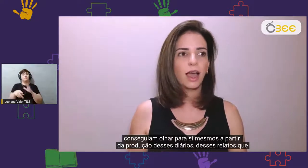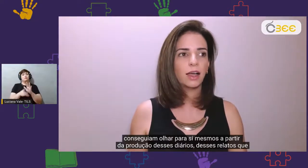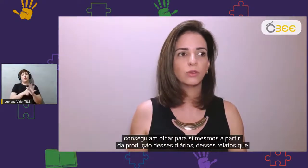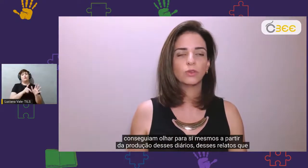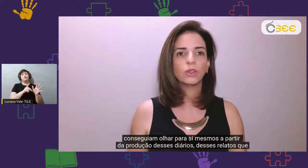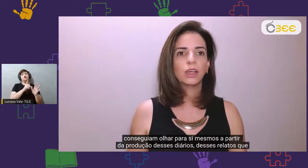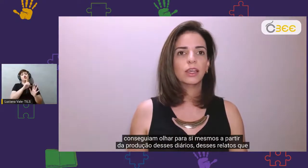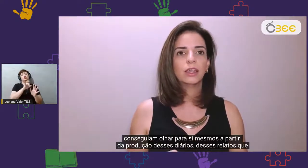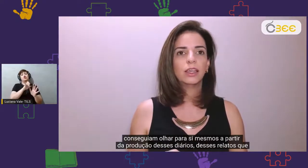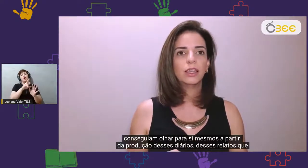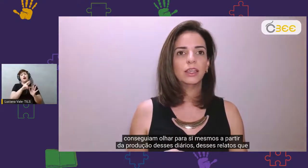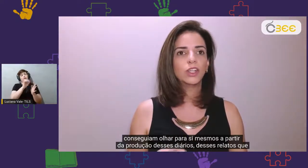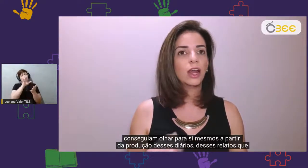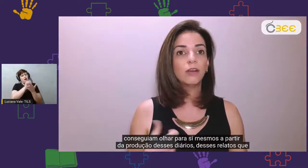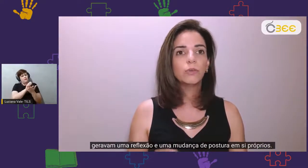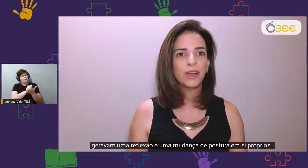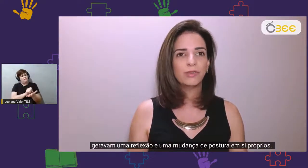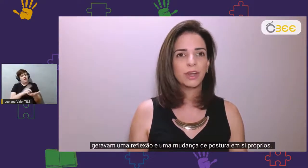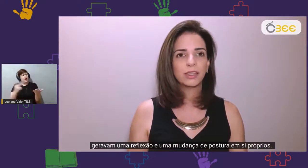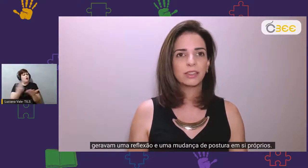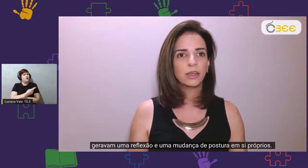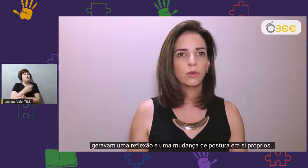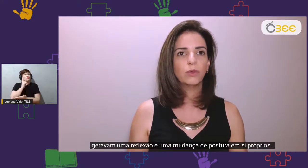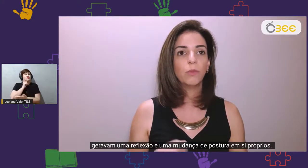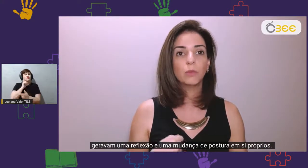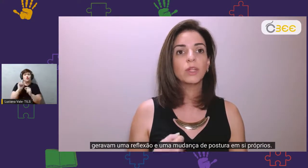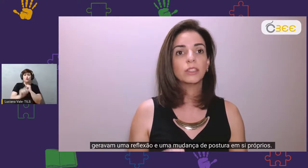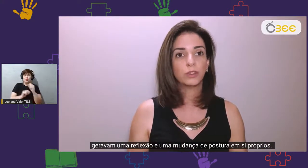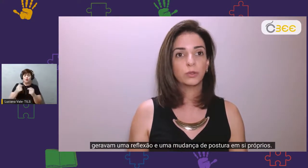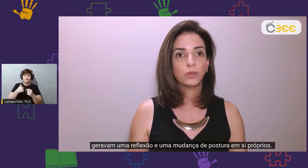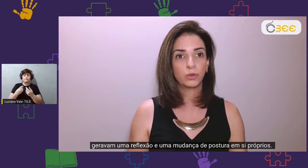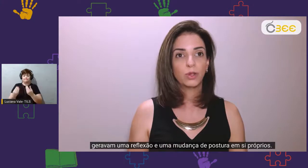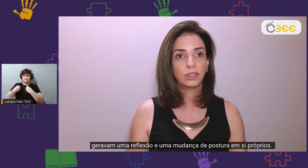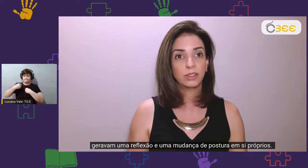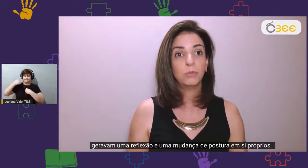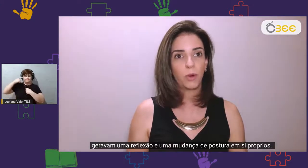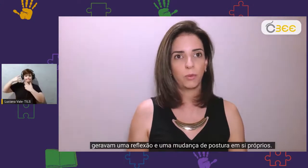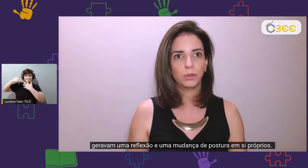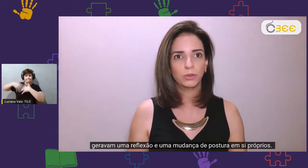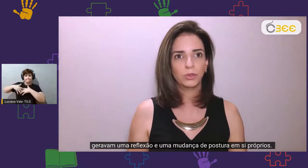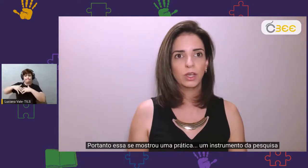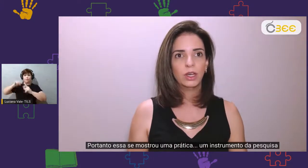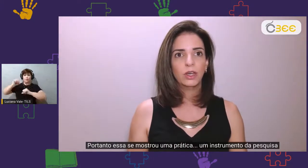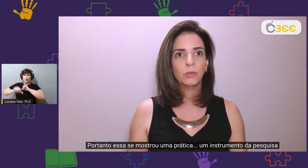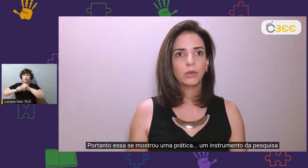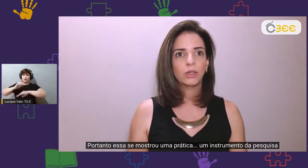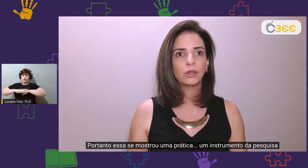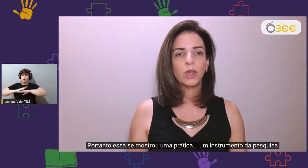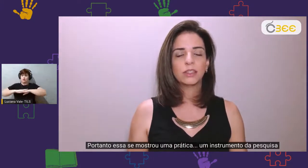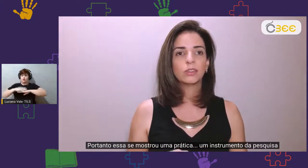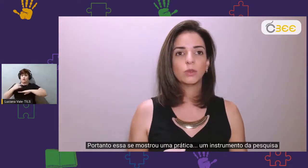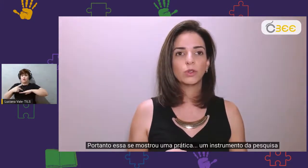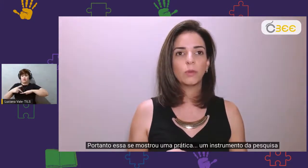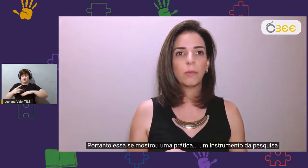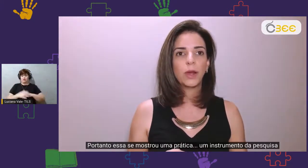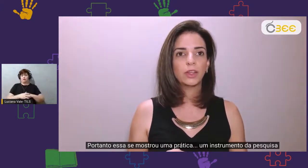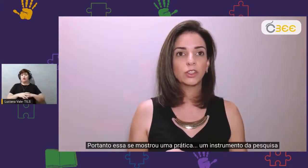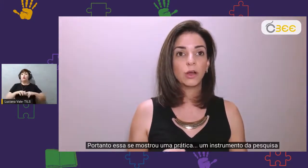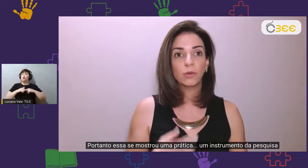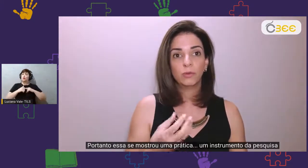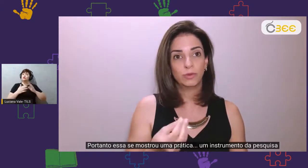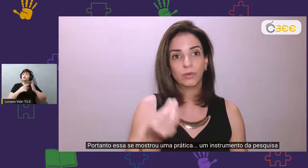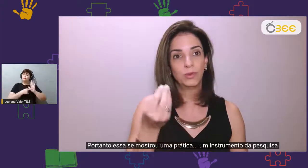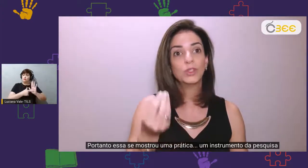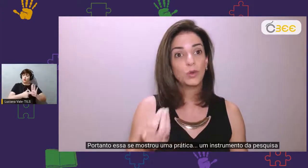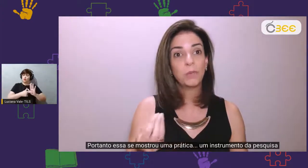desses relatos, que geravam uma reflexão e uma mudança de postura em si próprios. Portanto, essa se mostrou uma